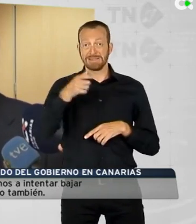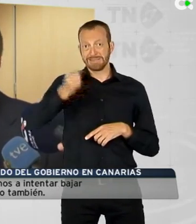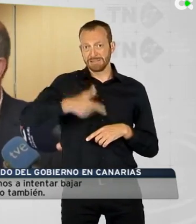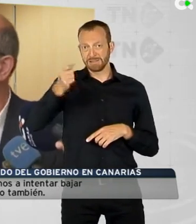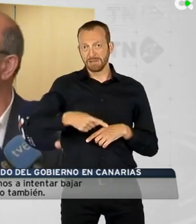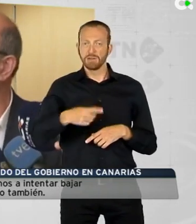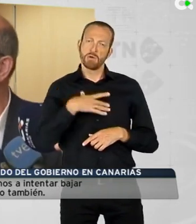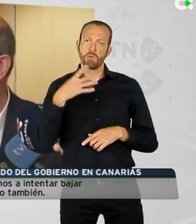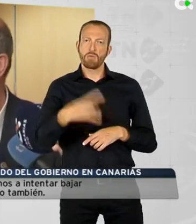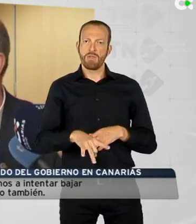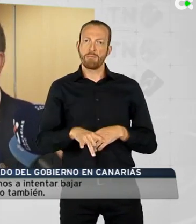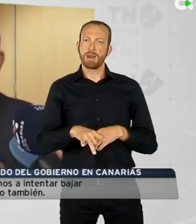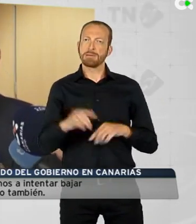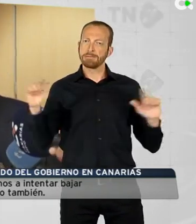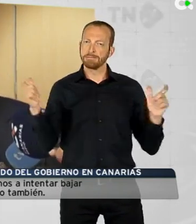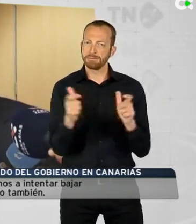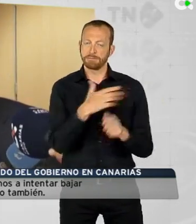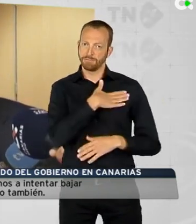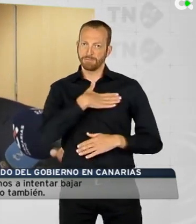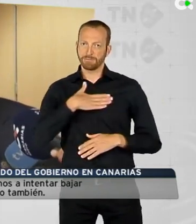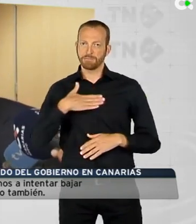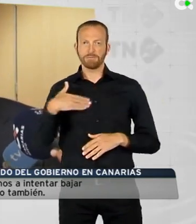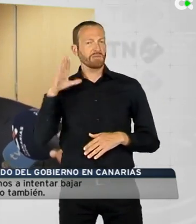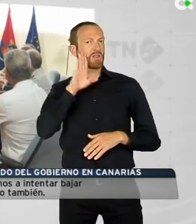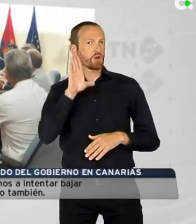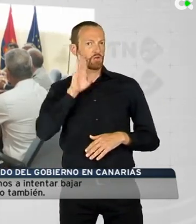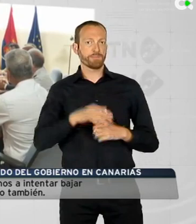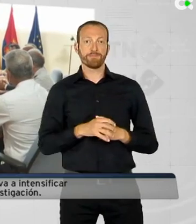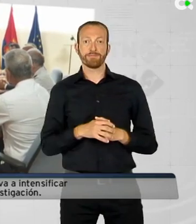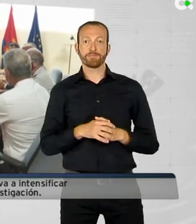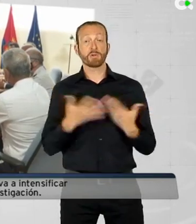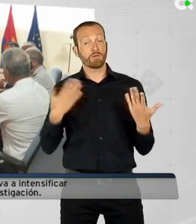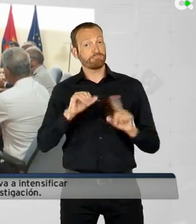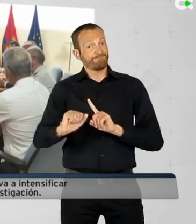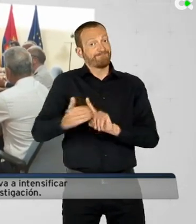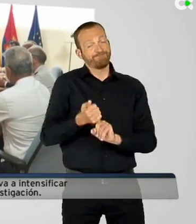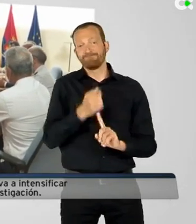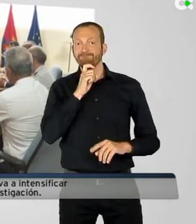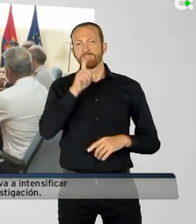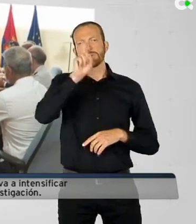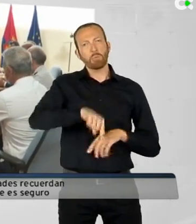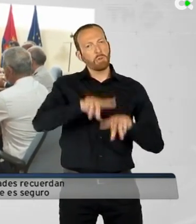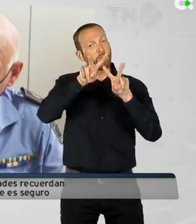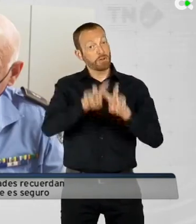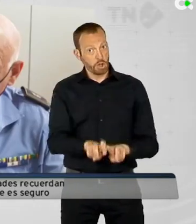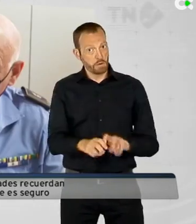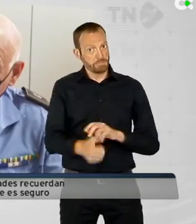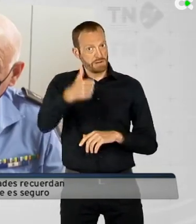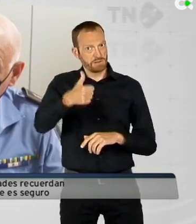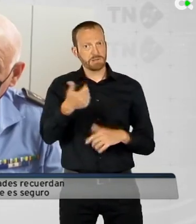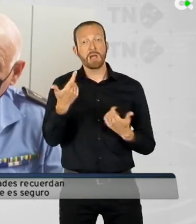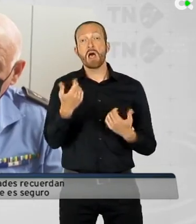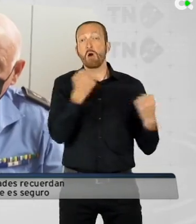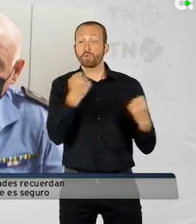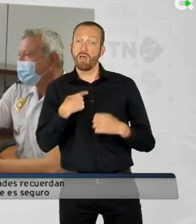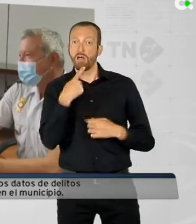frecuentes, bueno, pues vamos a intentar bajar esa ratio también. Y para conseguirlo se intensifica también la investigación. Las autoridades